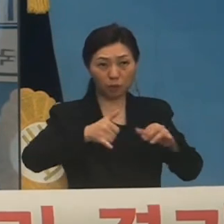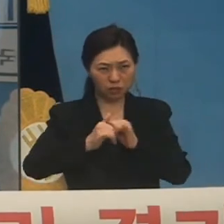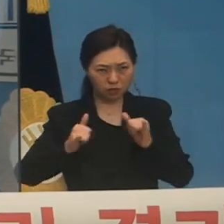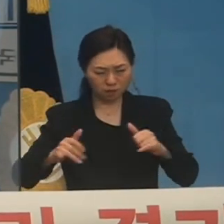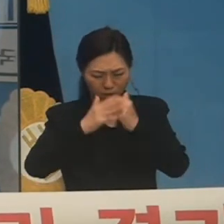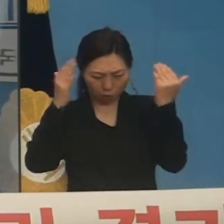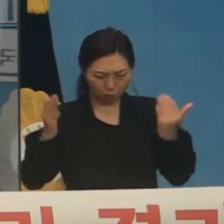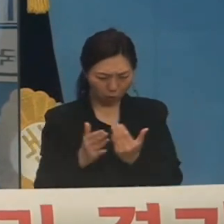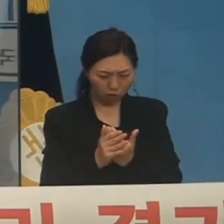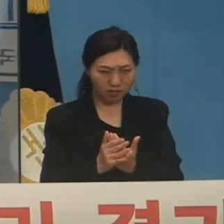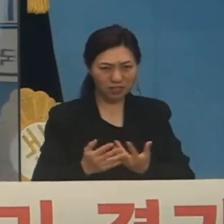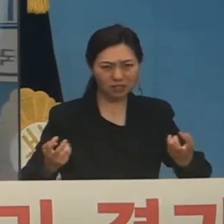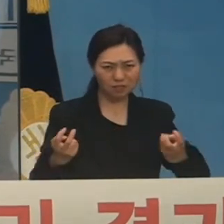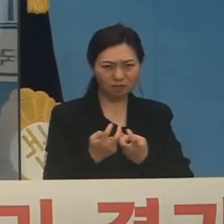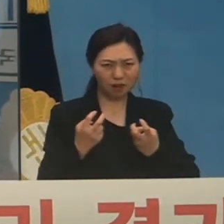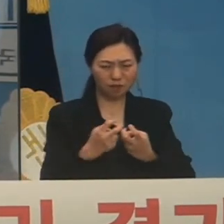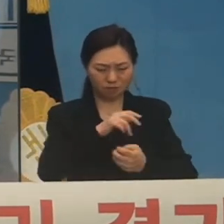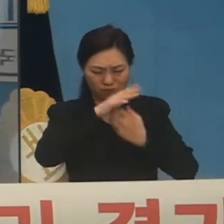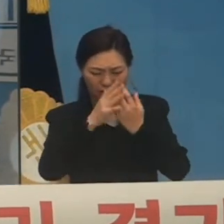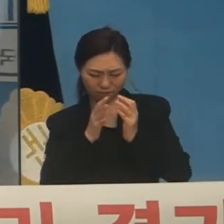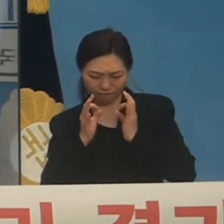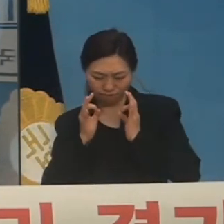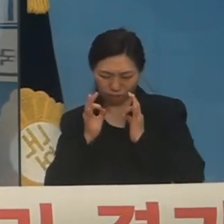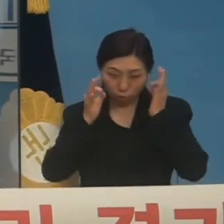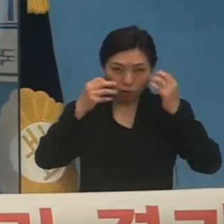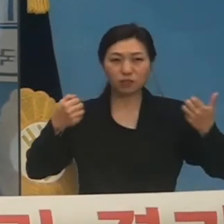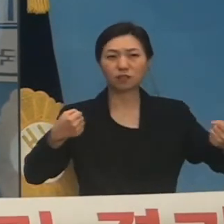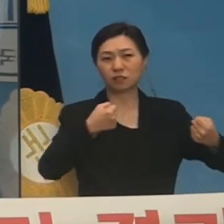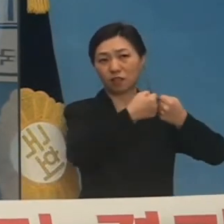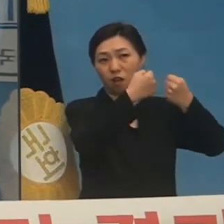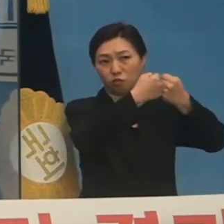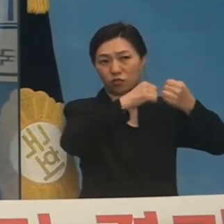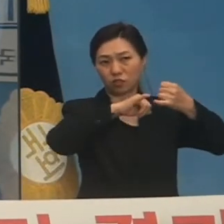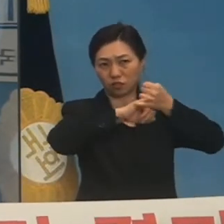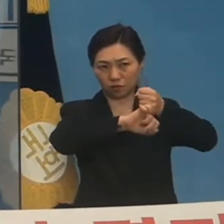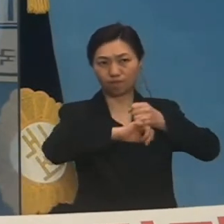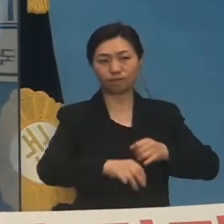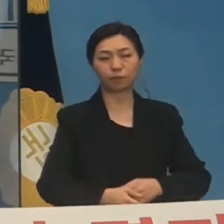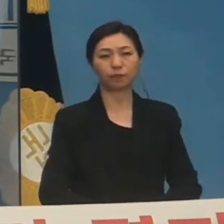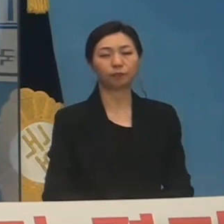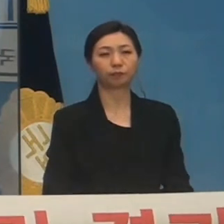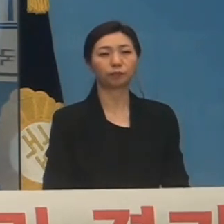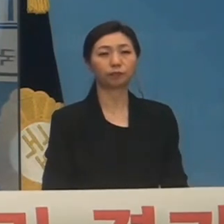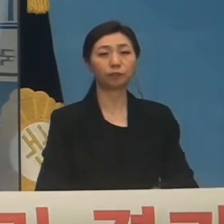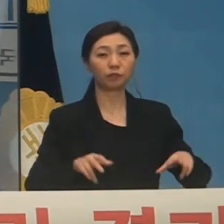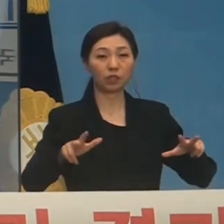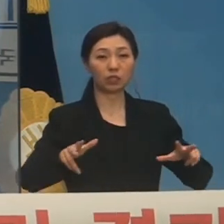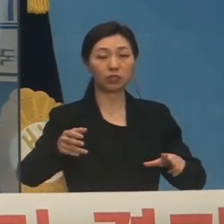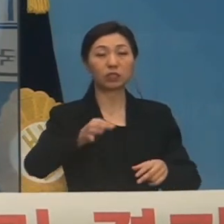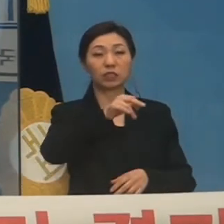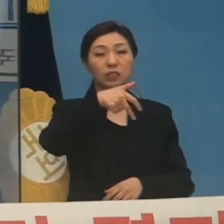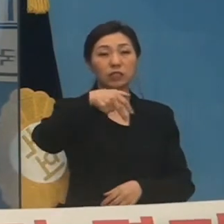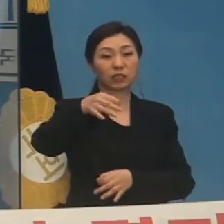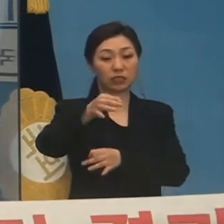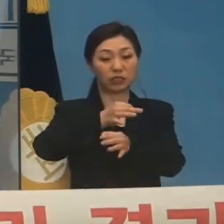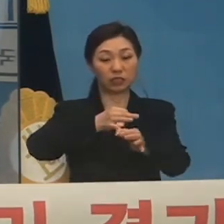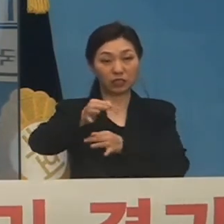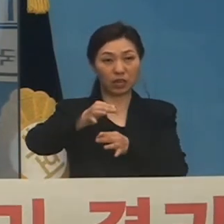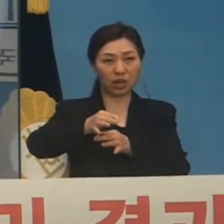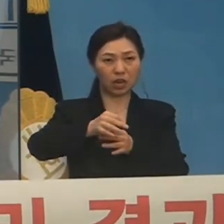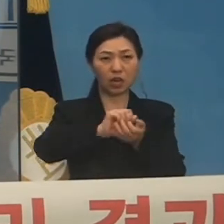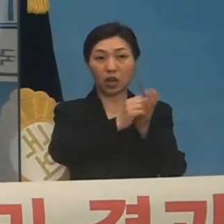모든 방법을 동원해서 싸워나갈 것입니다. 가장 먼저 이번 시장경에서 유찰된